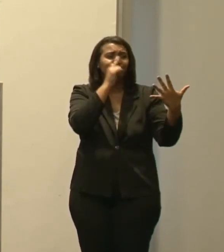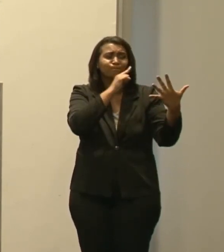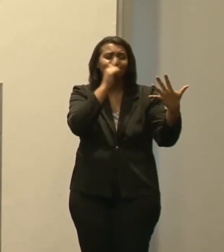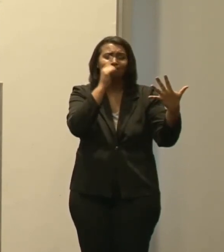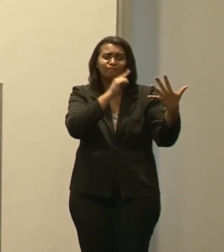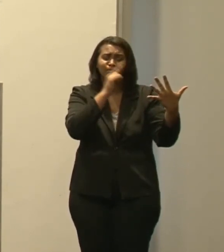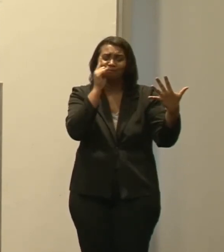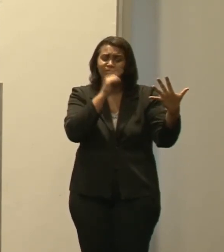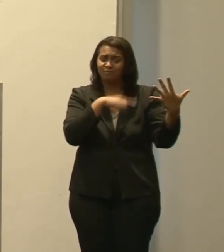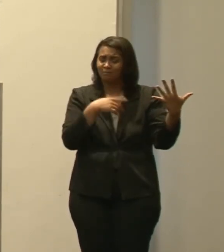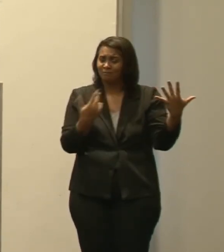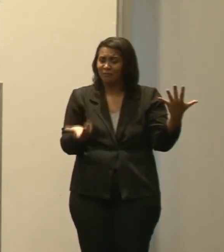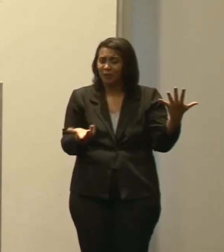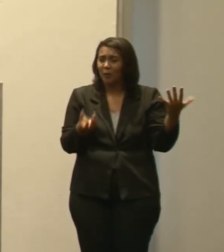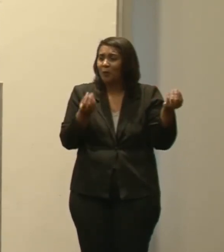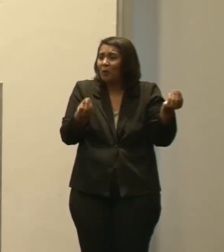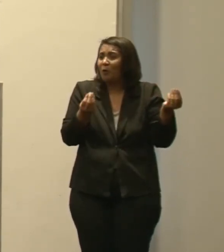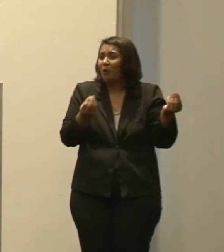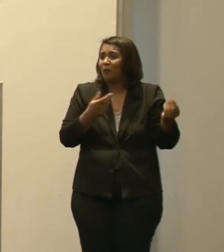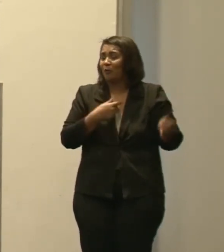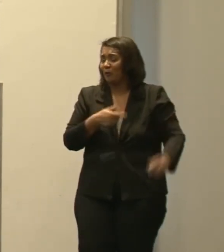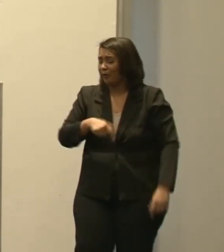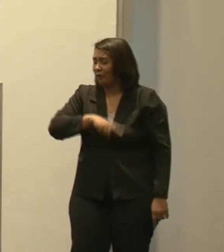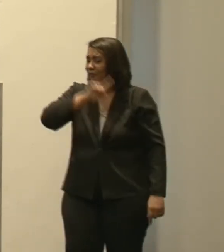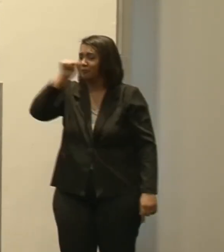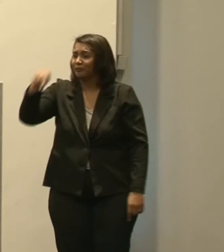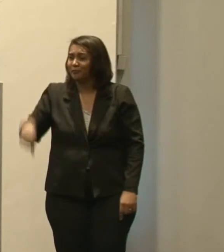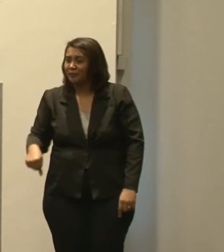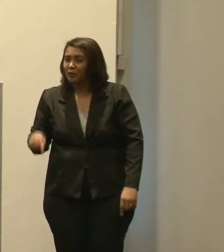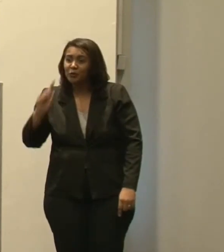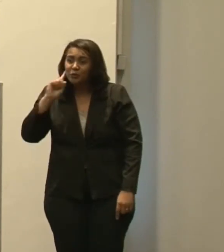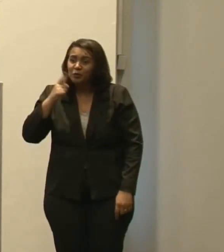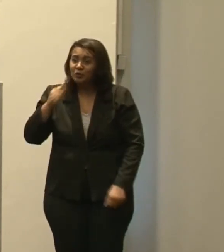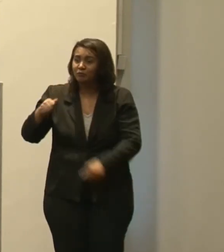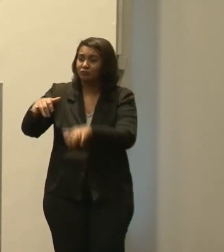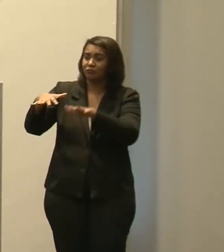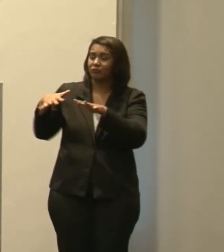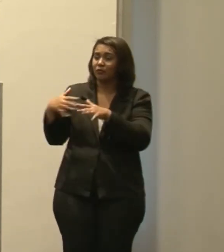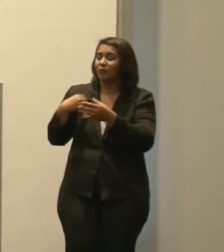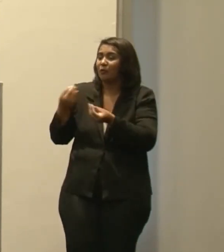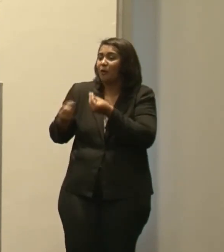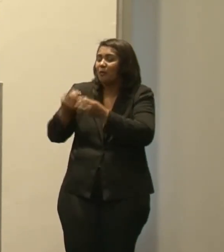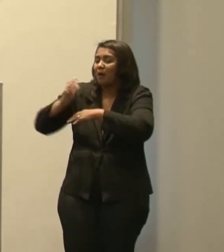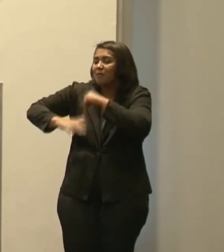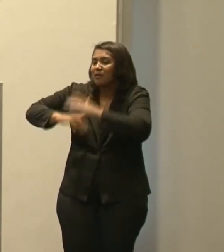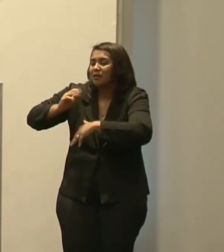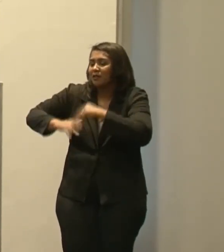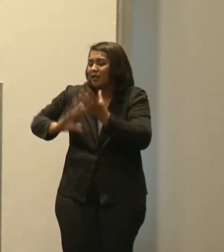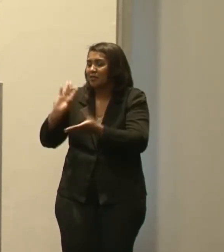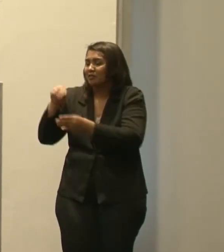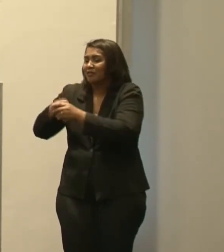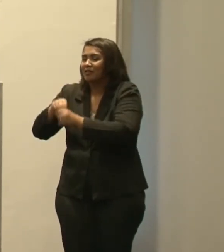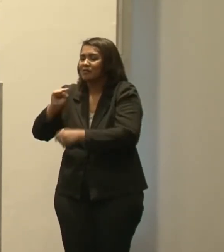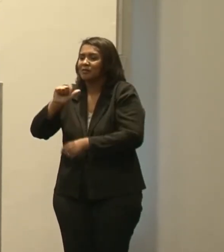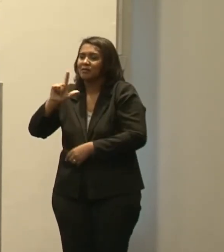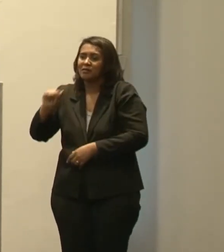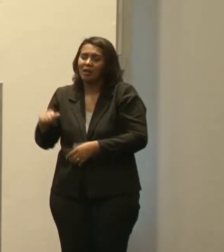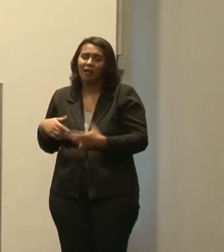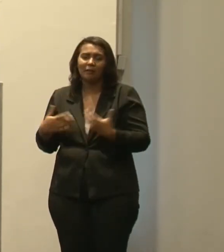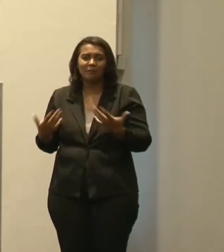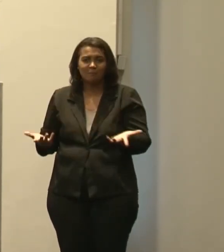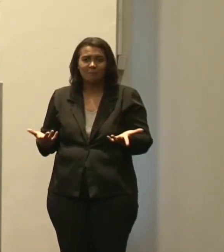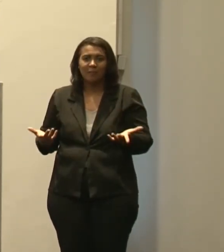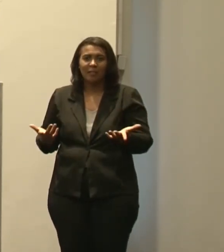para ele poder atuar com uma certa habilidade e com desenvoltura em sala de aula.